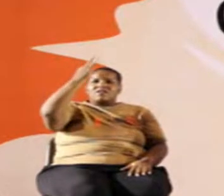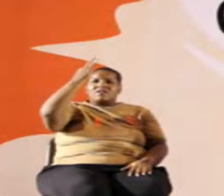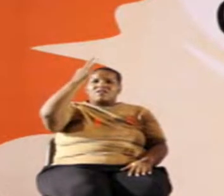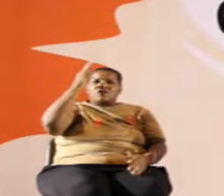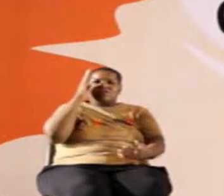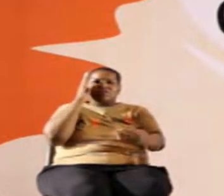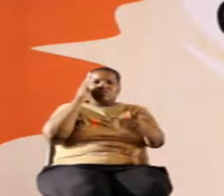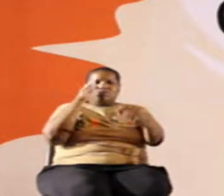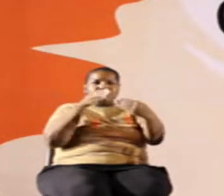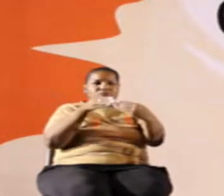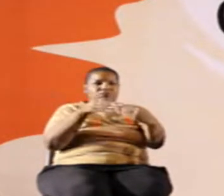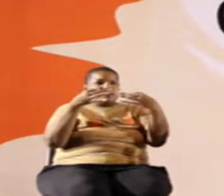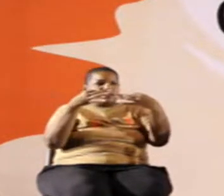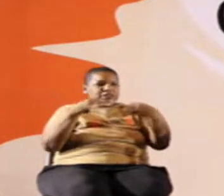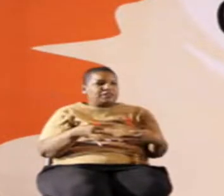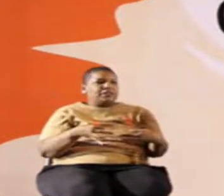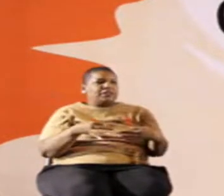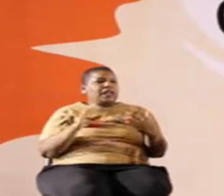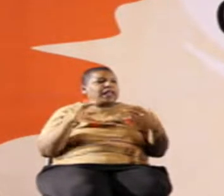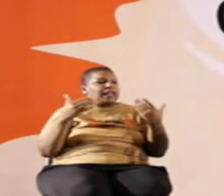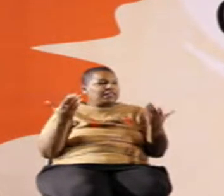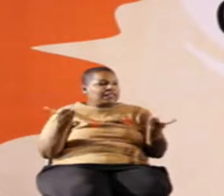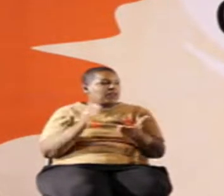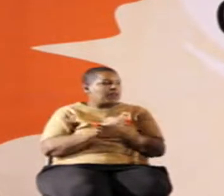determinação. Então,